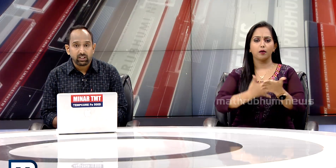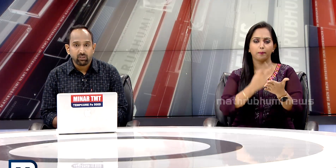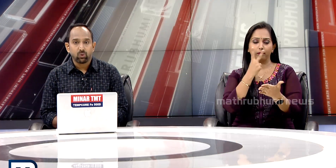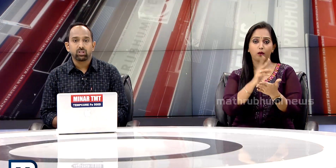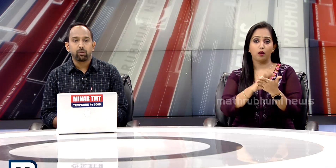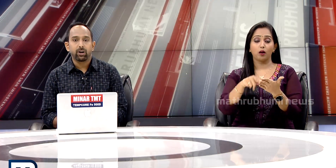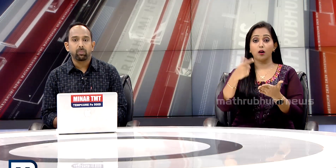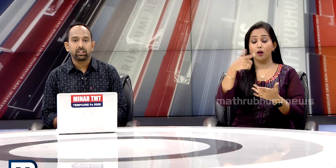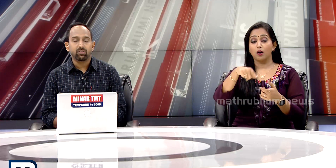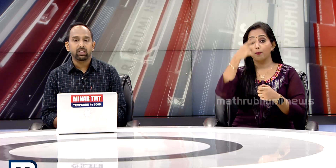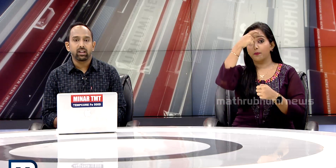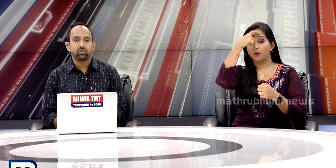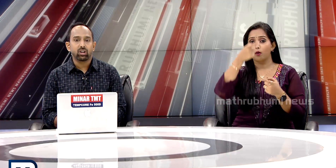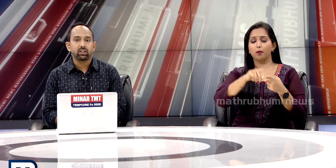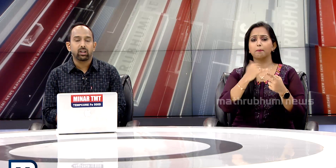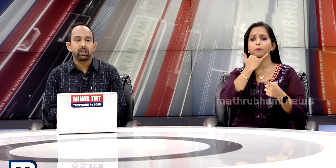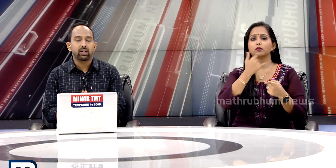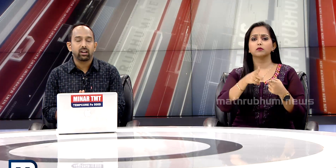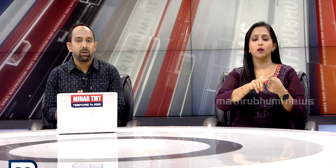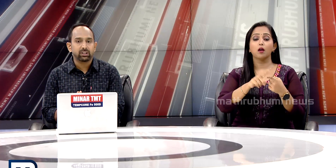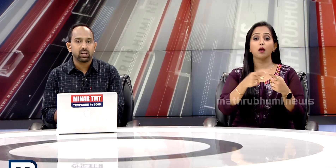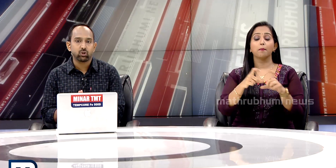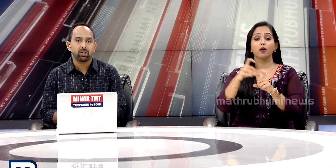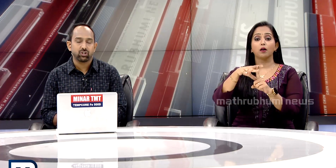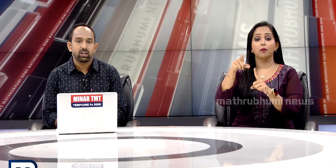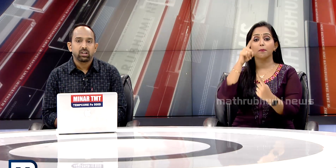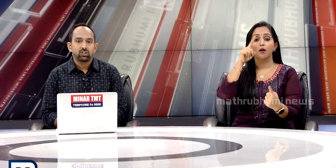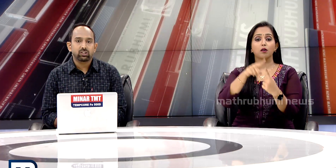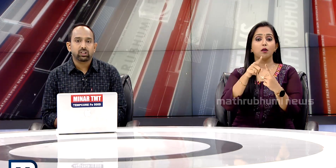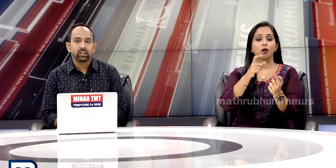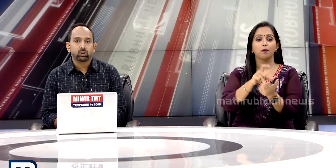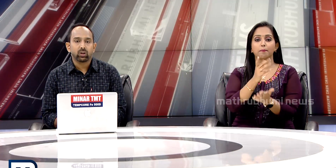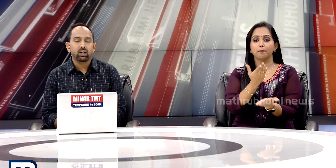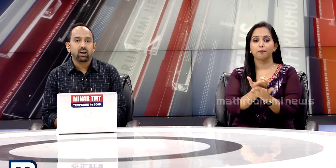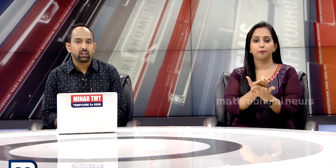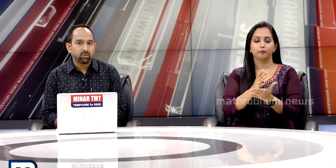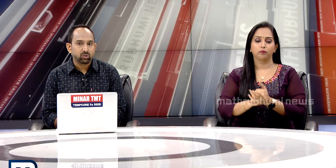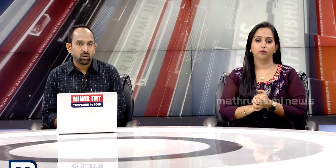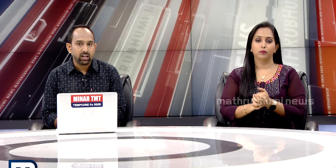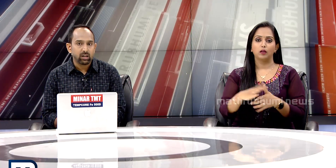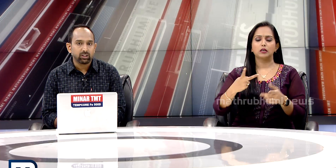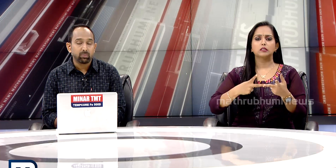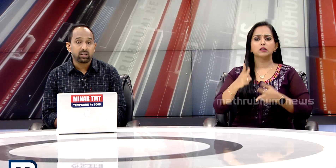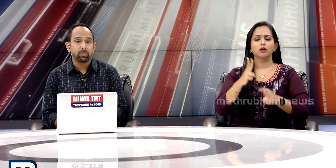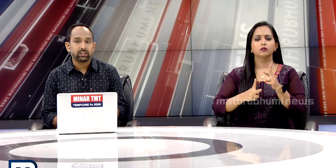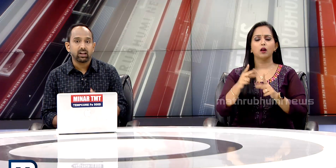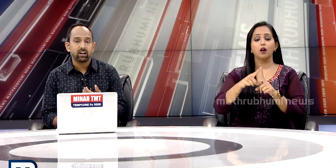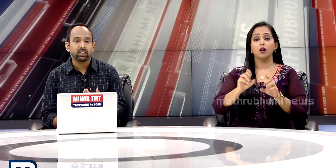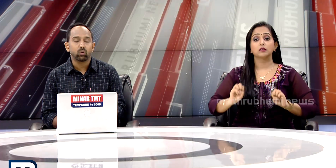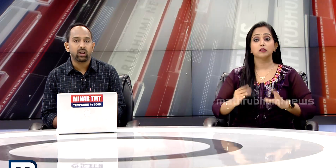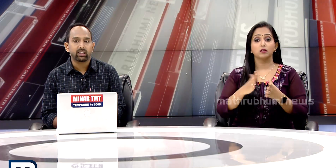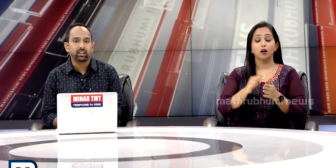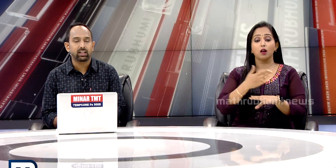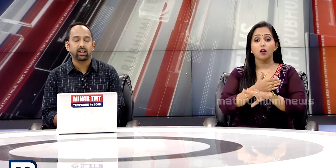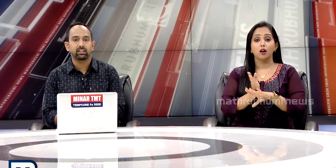വീഴ്ച വരുത്തിയ നെഫ്രോളജി വിഭാഗം മേധാവിക്കെതിരെ അച്ചടക്ക നടപടിയെടുക്കാനാണ് പ്രധാന ശുപാർശ. ശസ്ത്രക്രിയ തുടങ്ങാൻ കാലതാമസമുണ്ടായെങ്കിലും അത് മറ്റ്